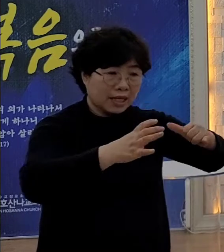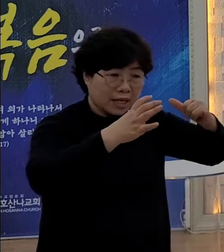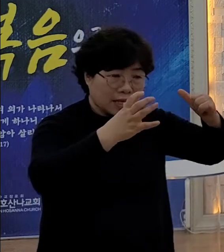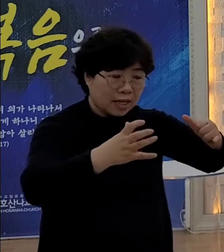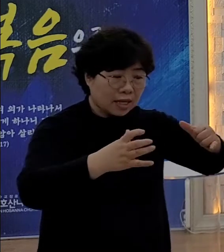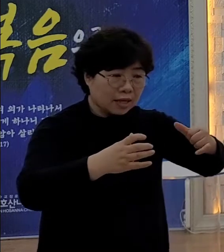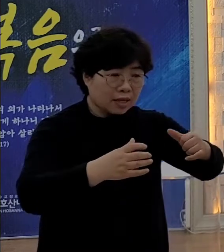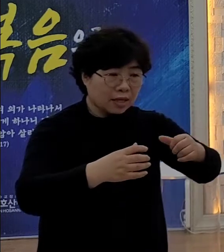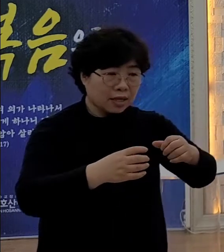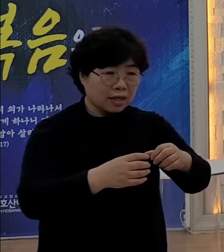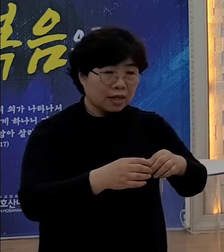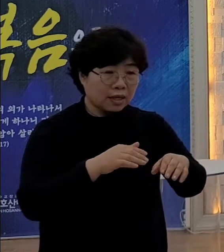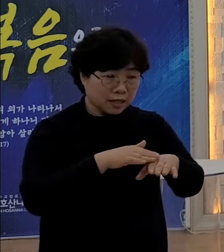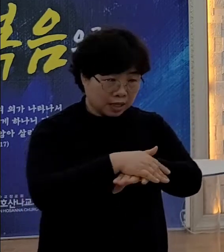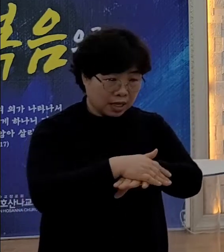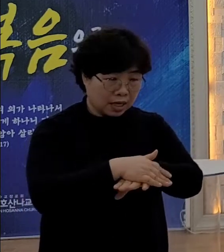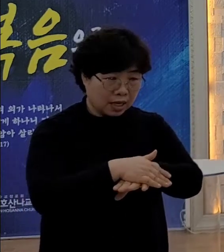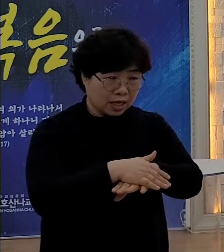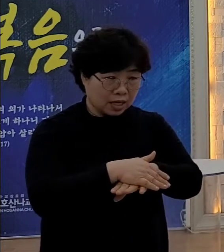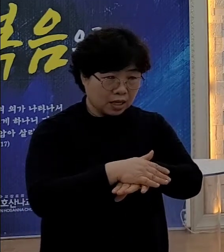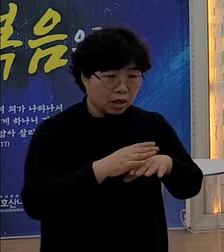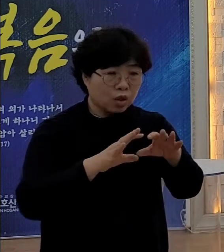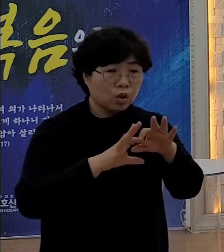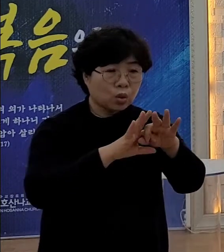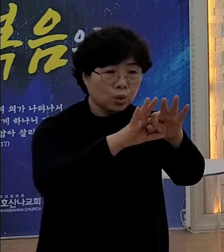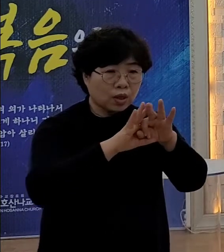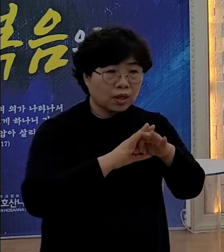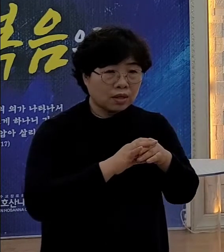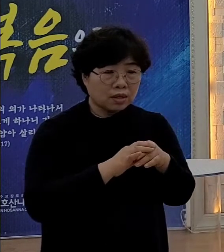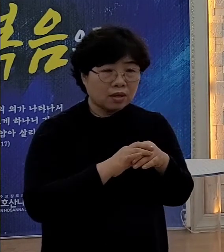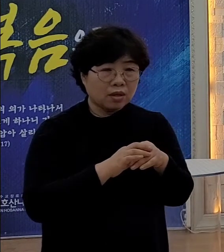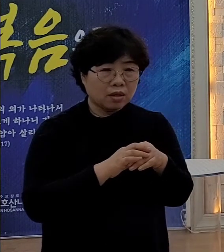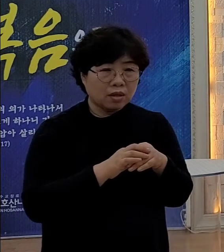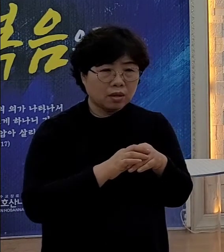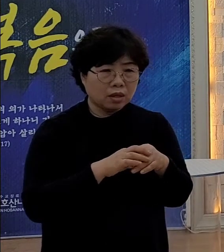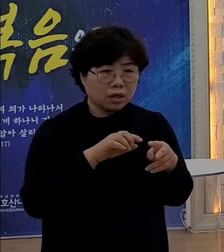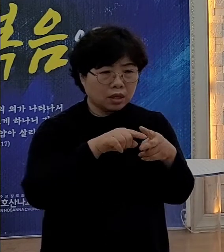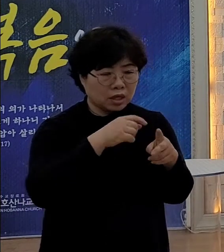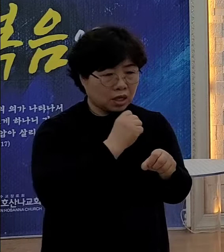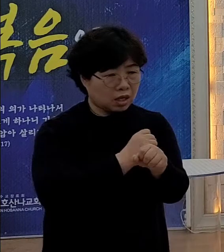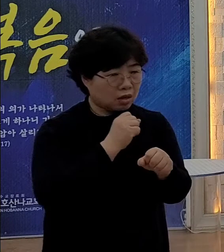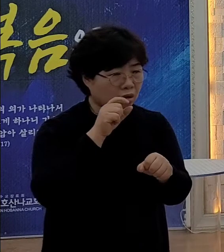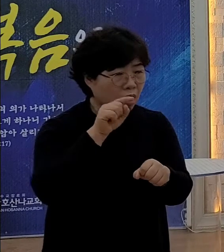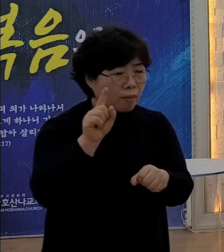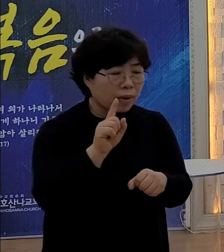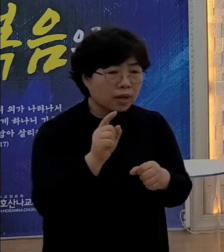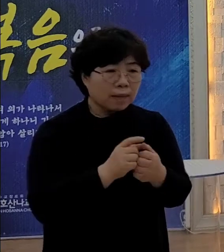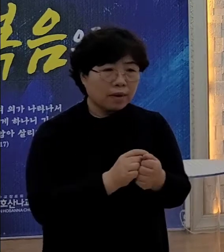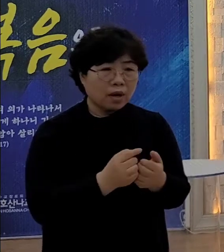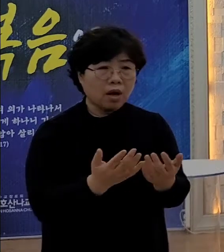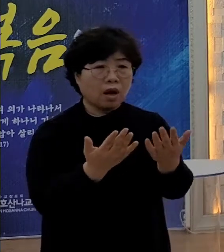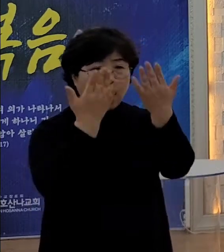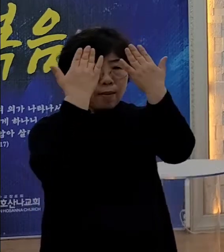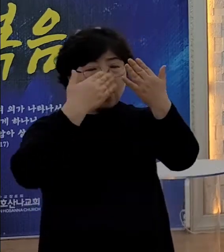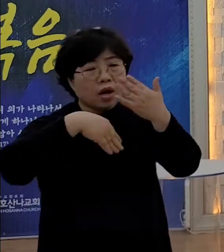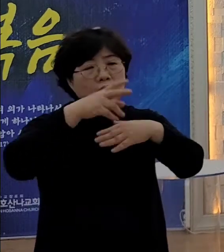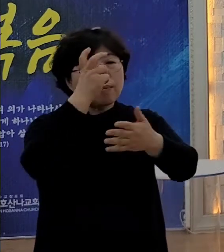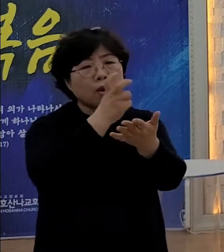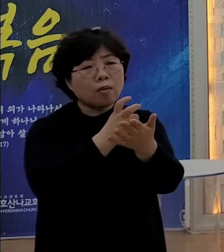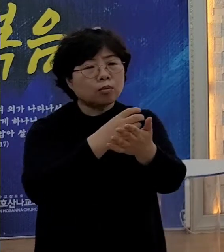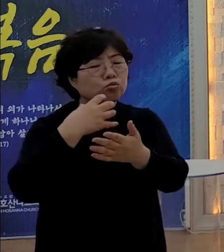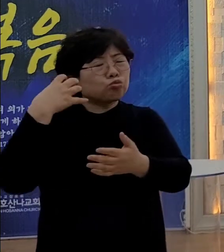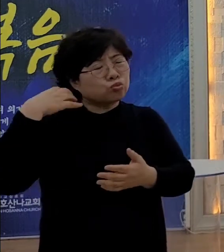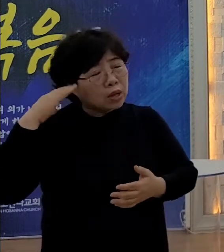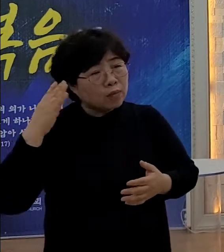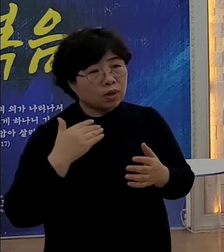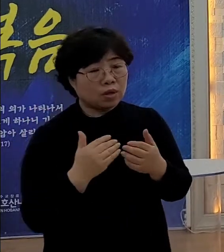자기들이 이렇게 감옥에 집어넣는 법은 무서워한다는 거예요. 2년 이하의 징역을 처하는 것도 부담되는 거예요.